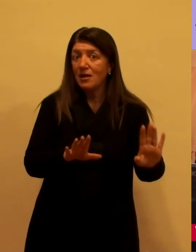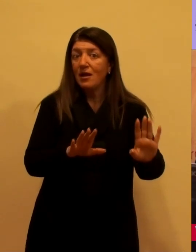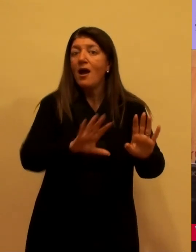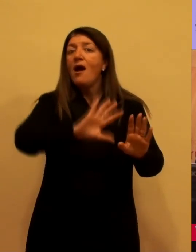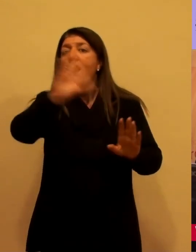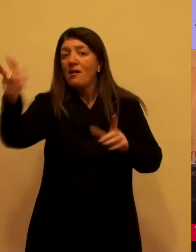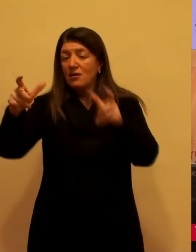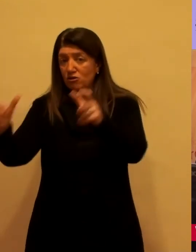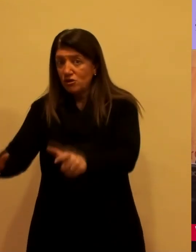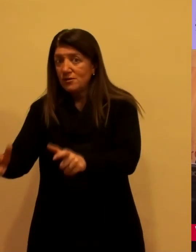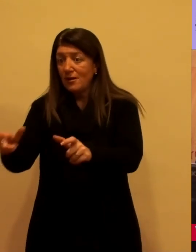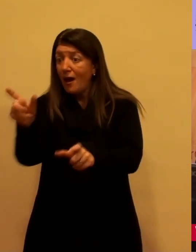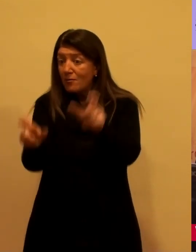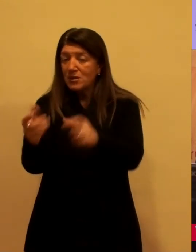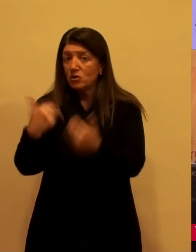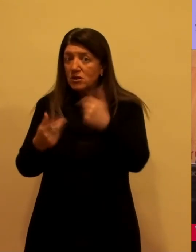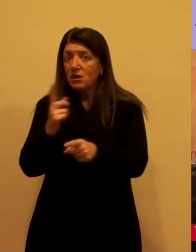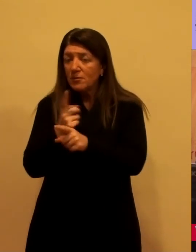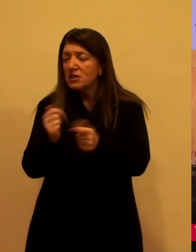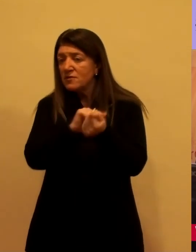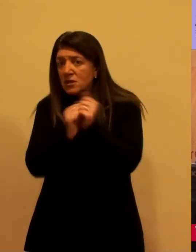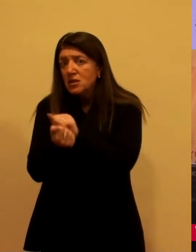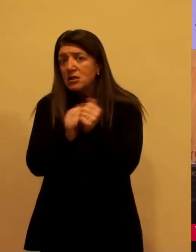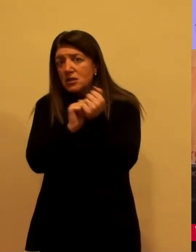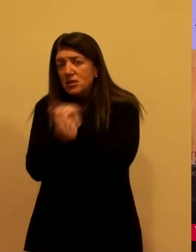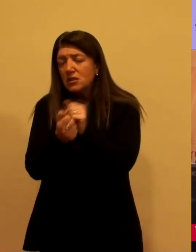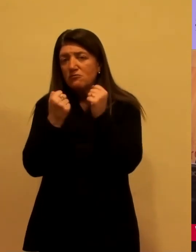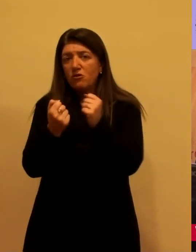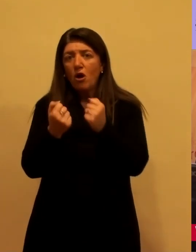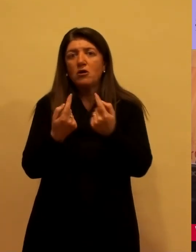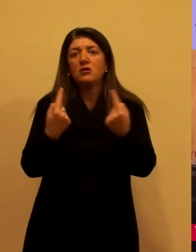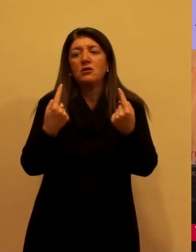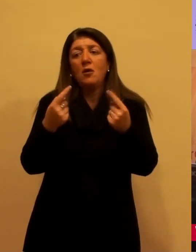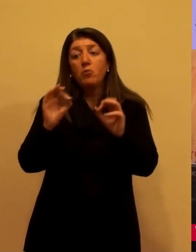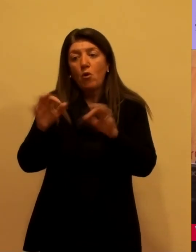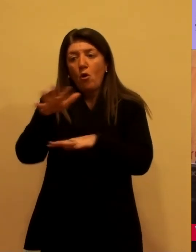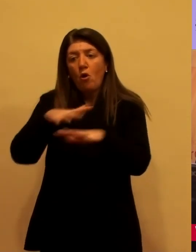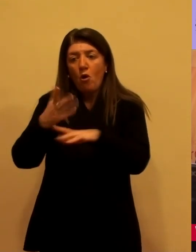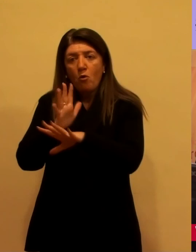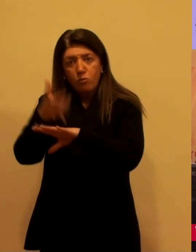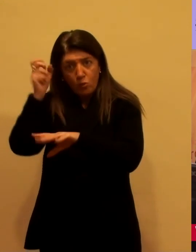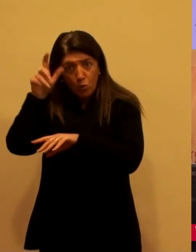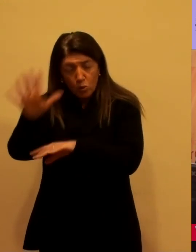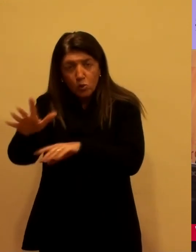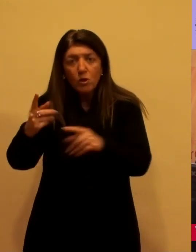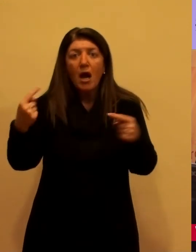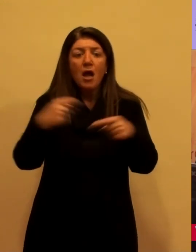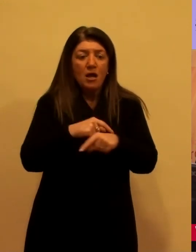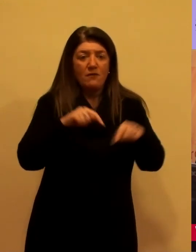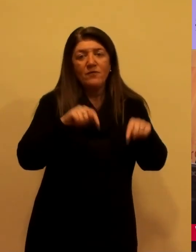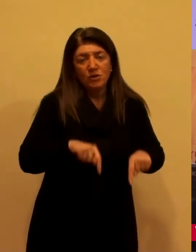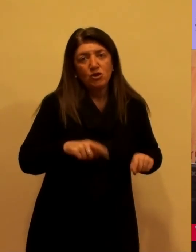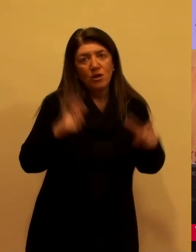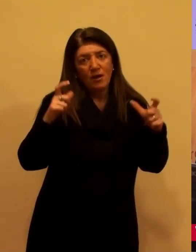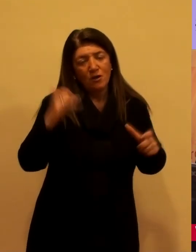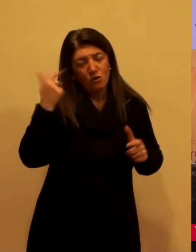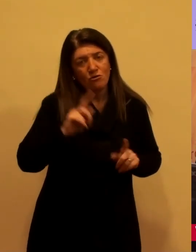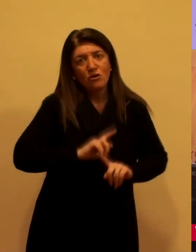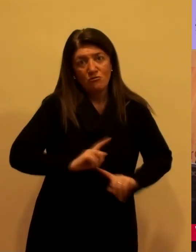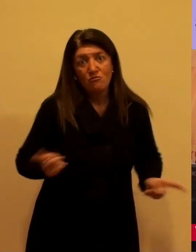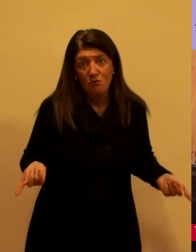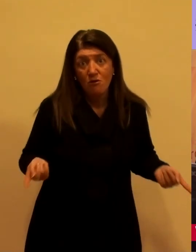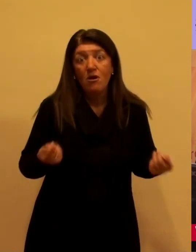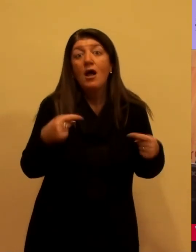per affermare questo diritto di cittadinanza nei luoghi della cultura. Ecco perché formare questo tavolo per scrivere